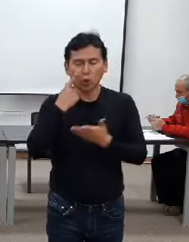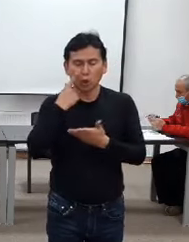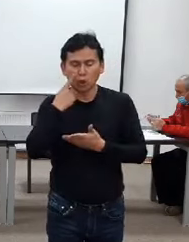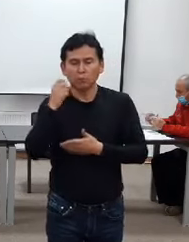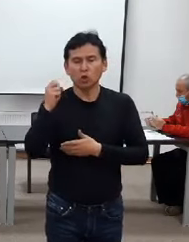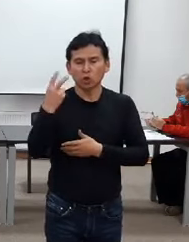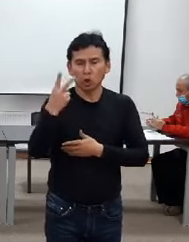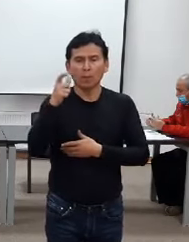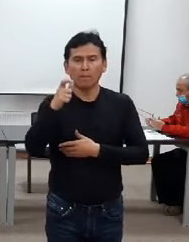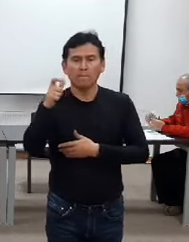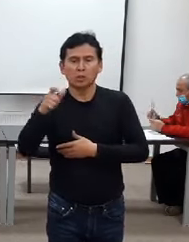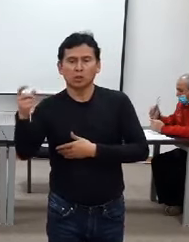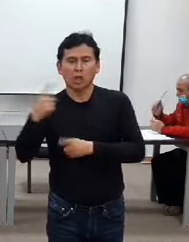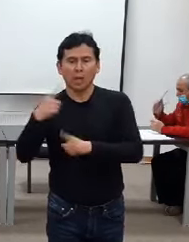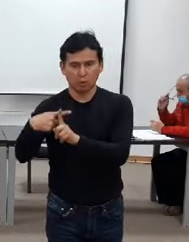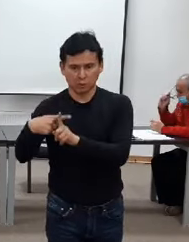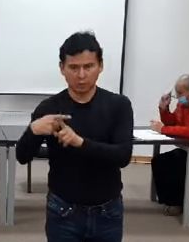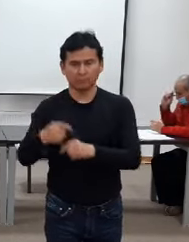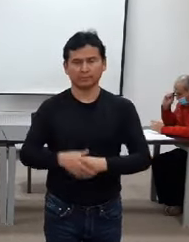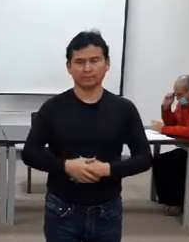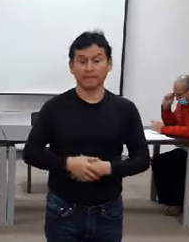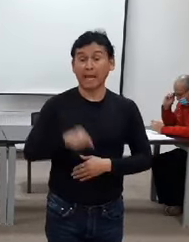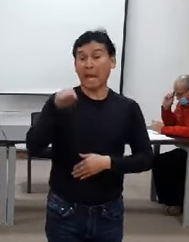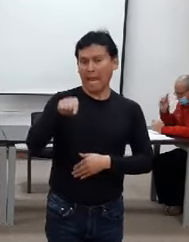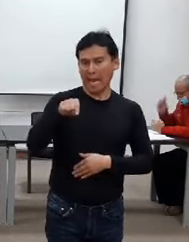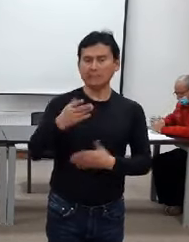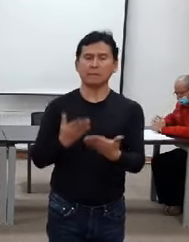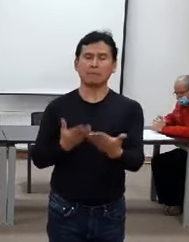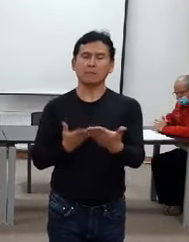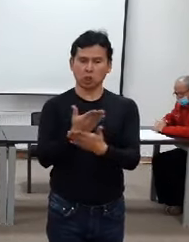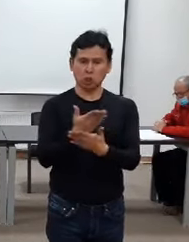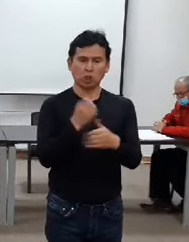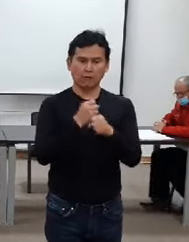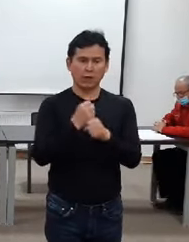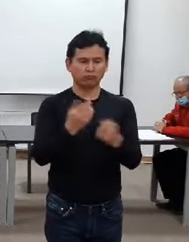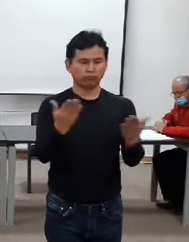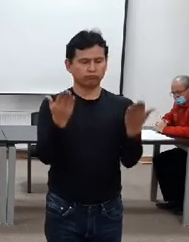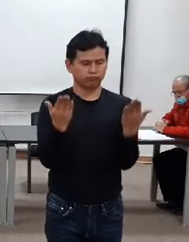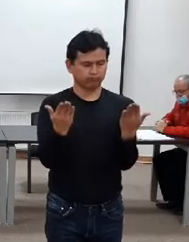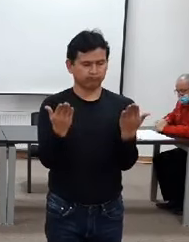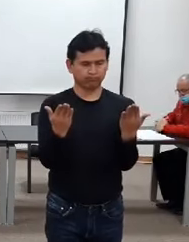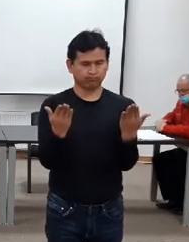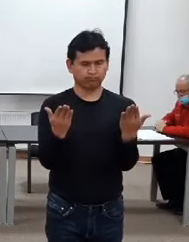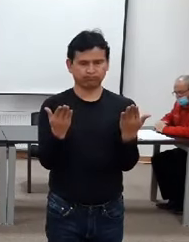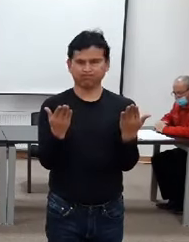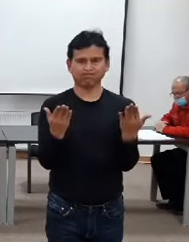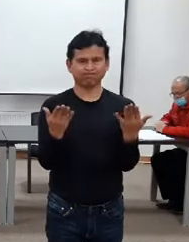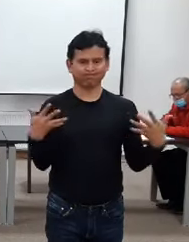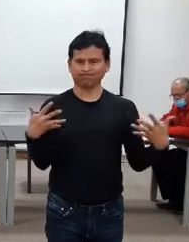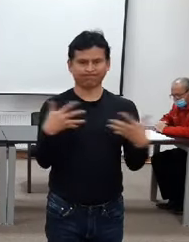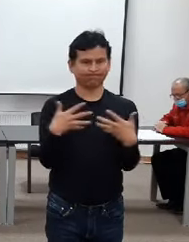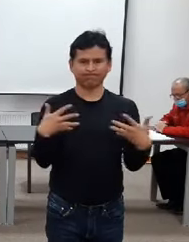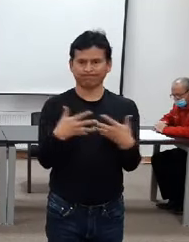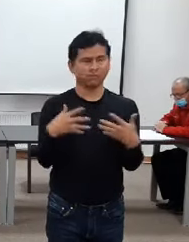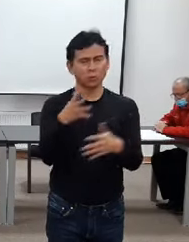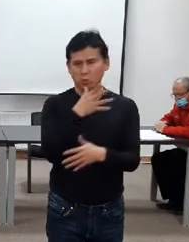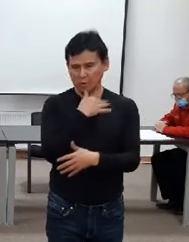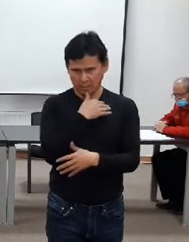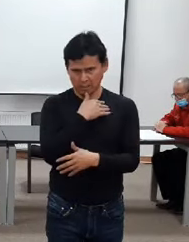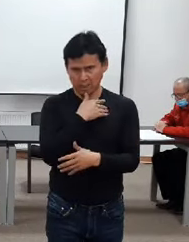dos primeros casos positivos. Ahí se solicitó, trabajamos con esa lista, y esa lista era la que no coincidía con el relato